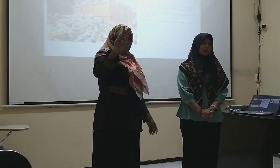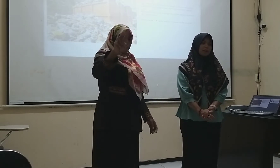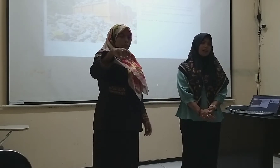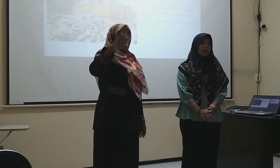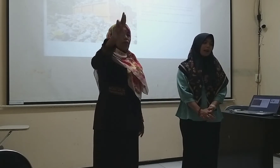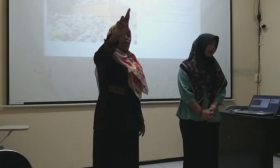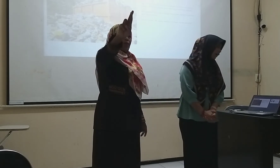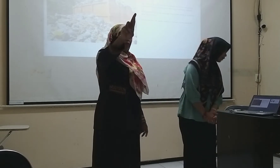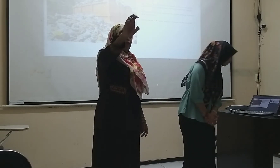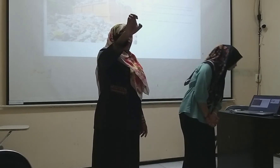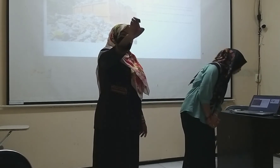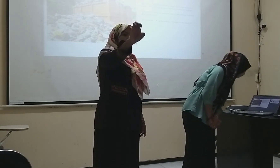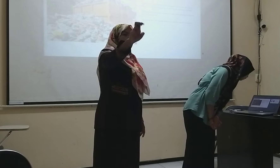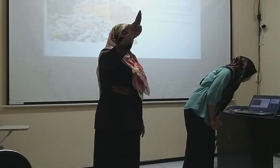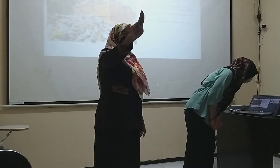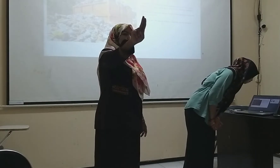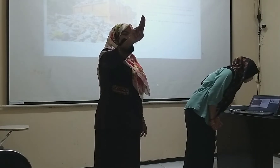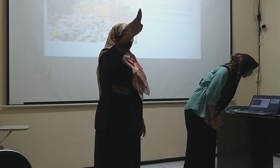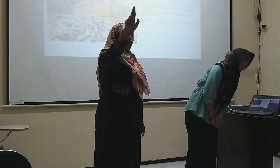Yang kedua